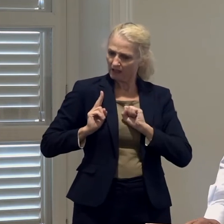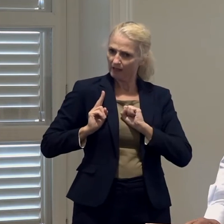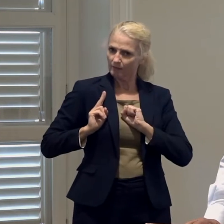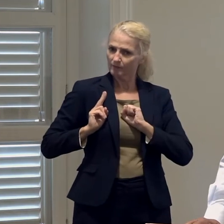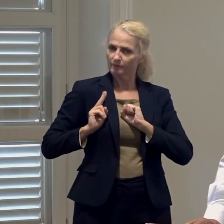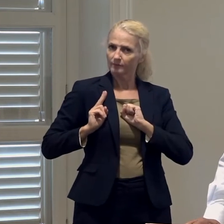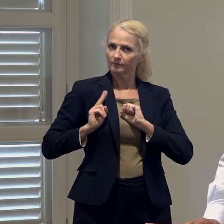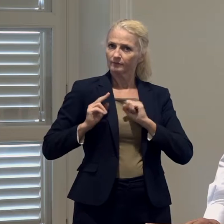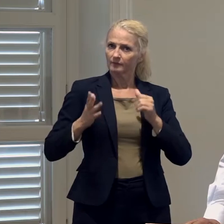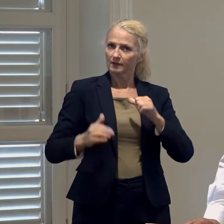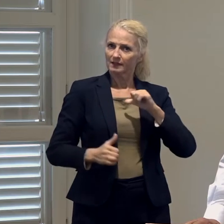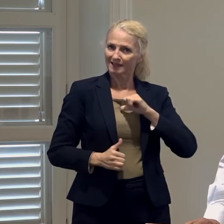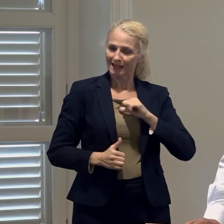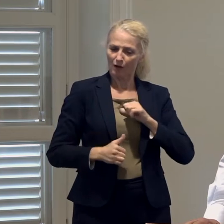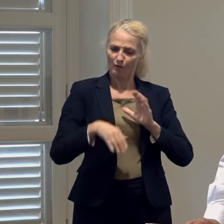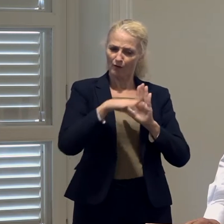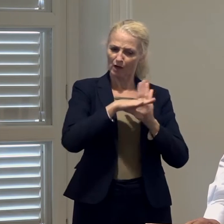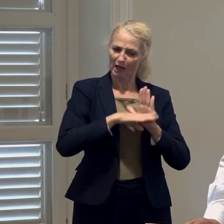zich aan de regels houdt.